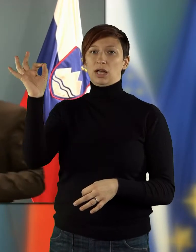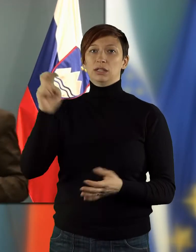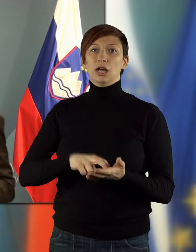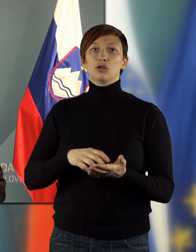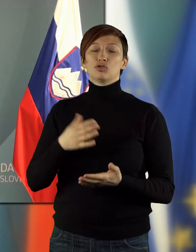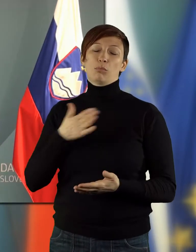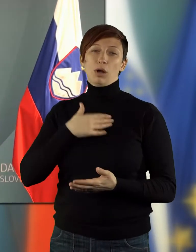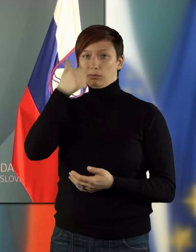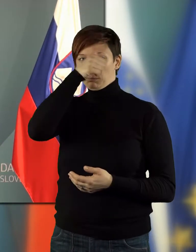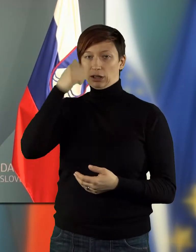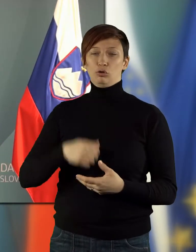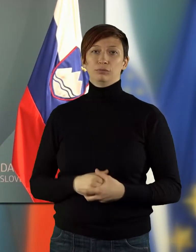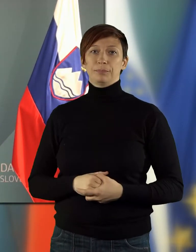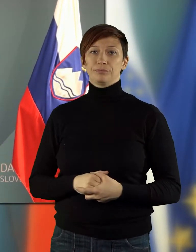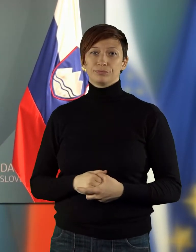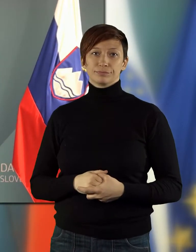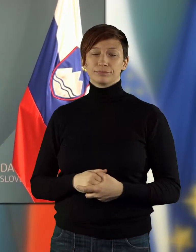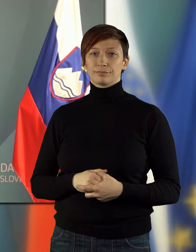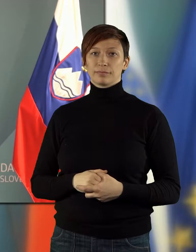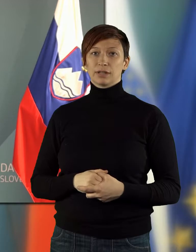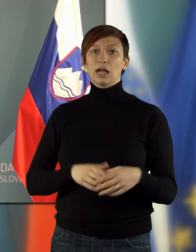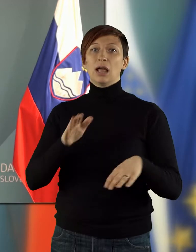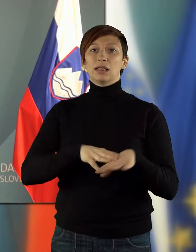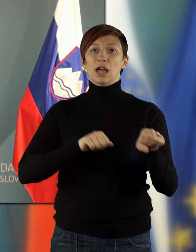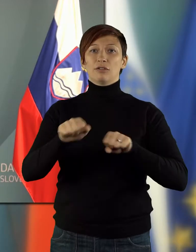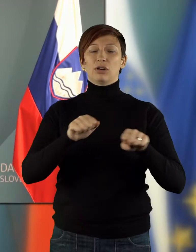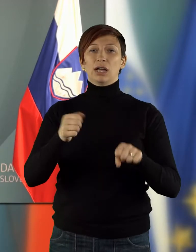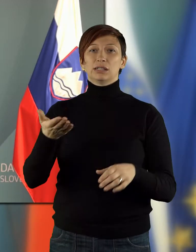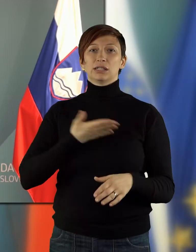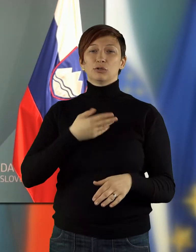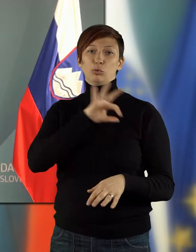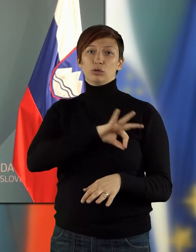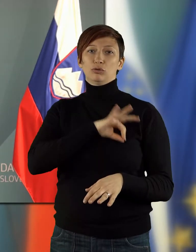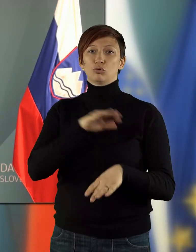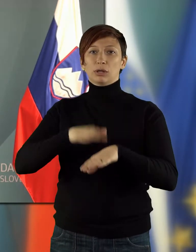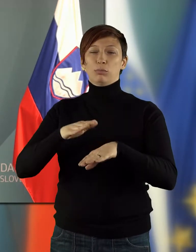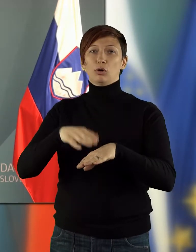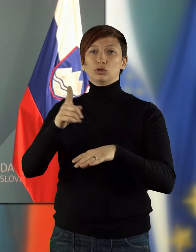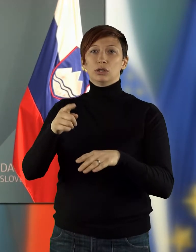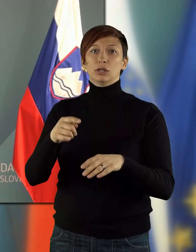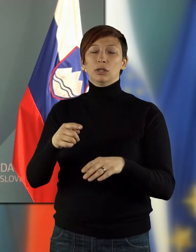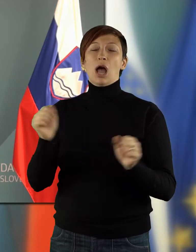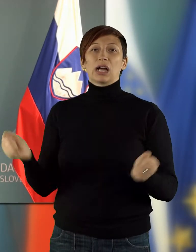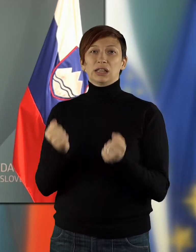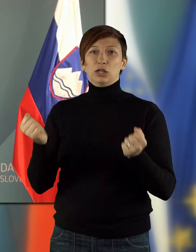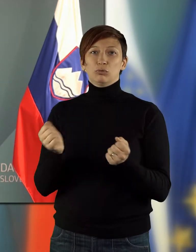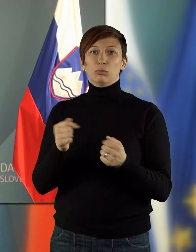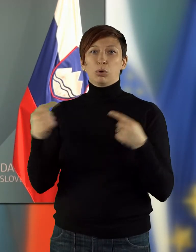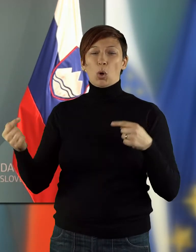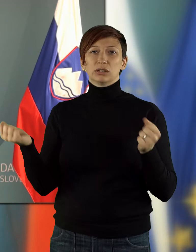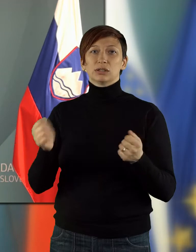Dobar dan še z moje strani. Na vladi sem dobil tudi zadolžitev, da poročamo